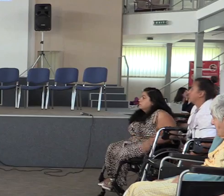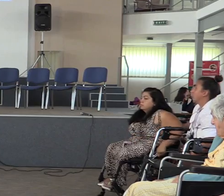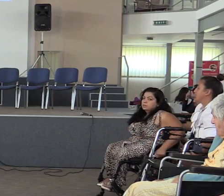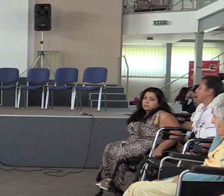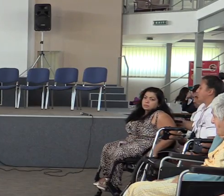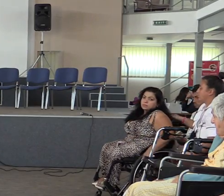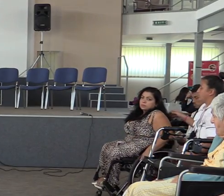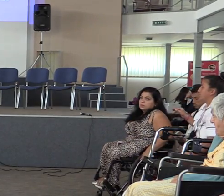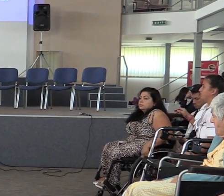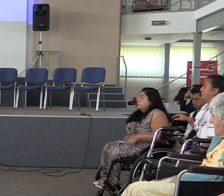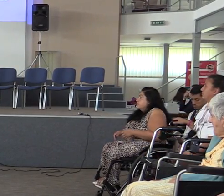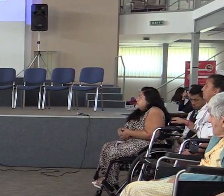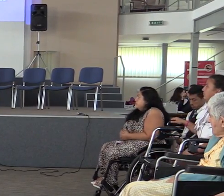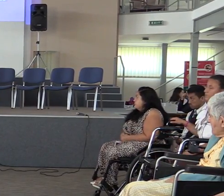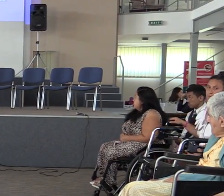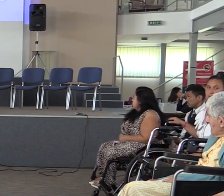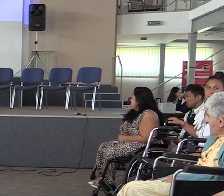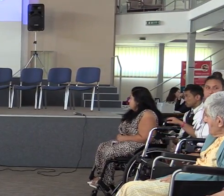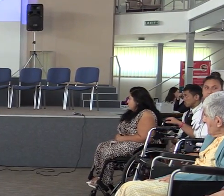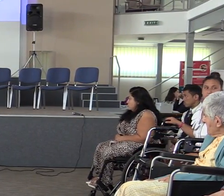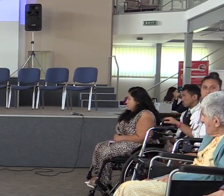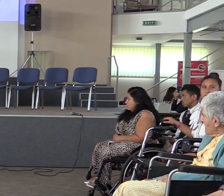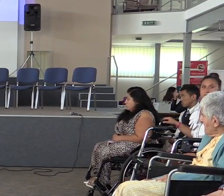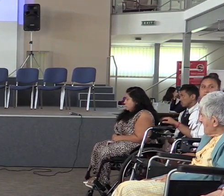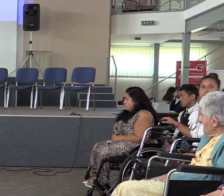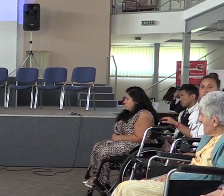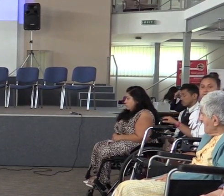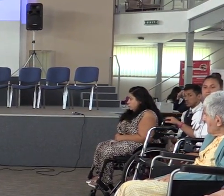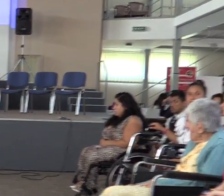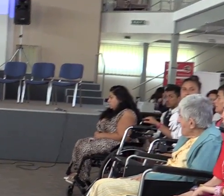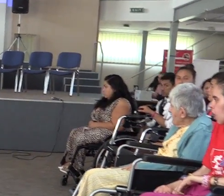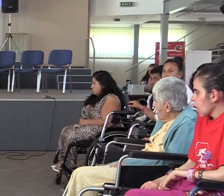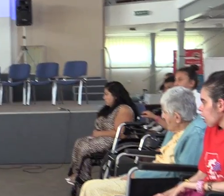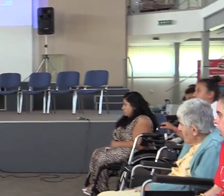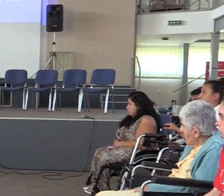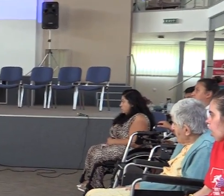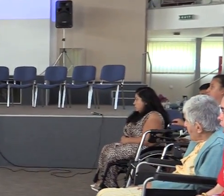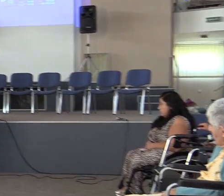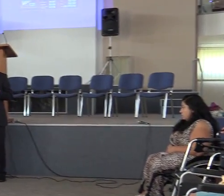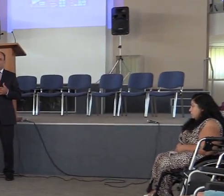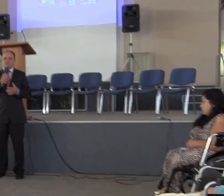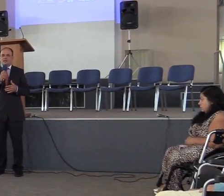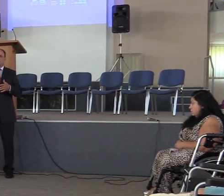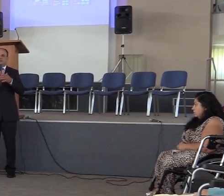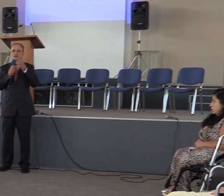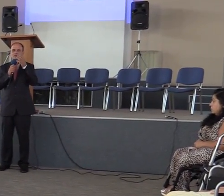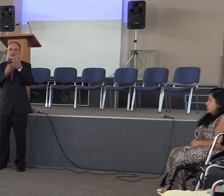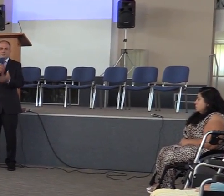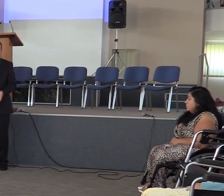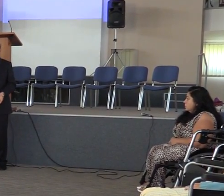Încă o dată. La 6 fără 10 e bine să fim aici, pentru că vor veni musafiri. Da, să fim